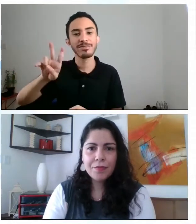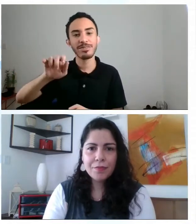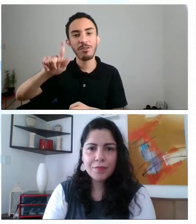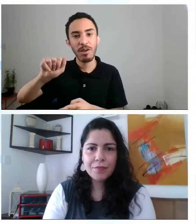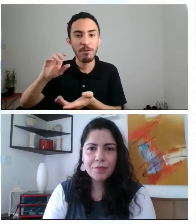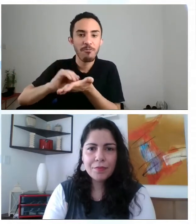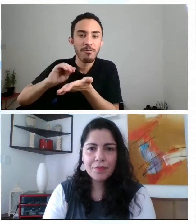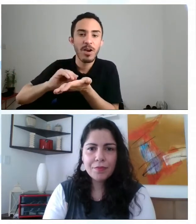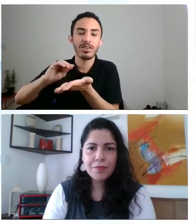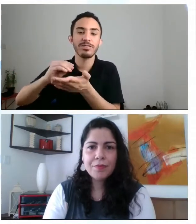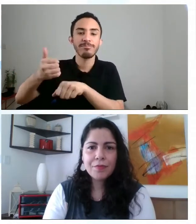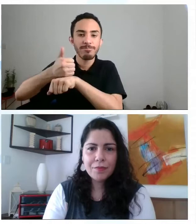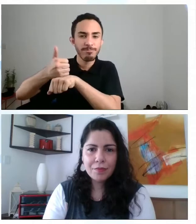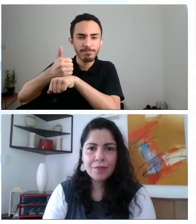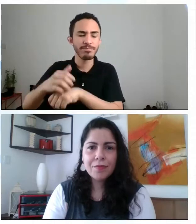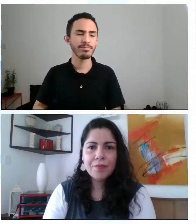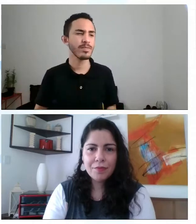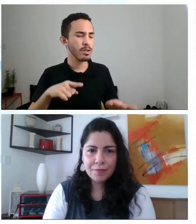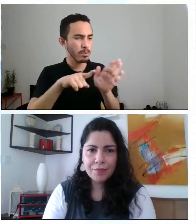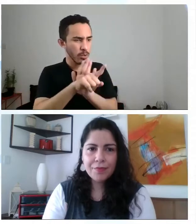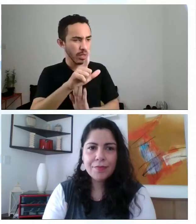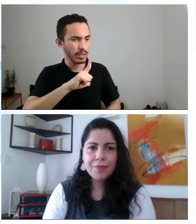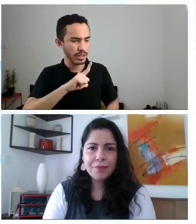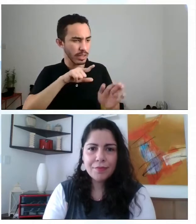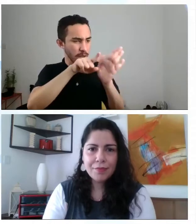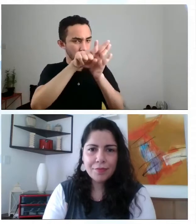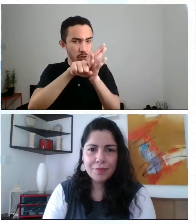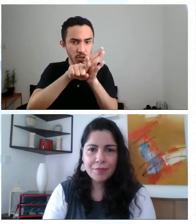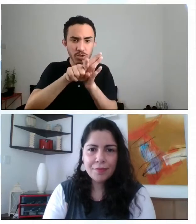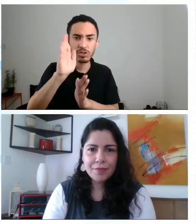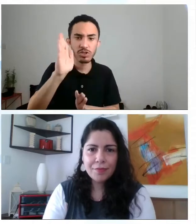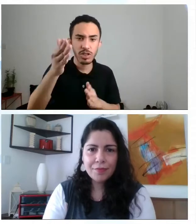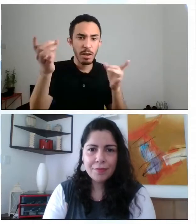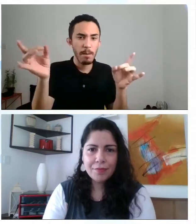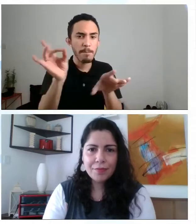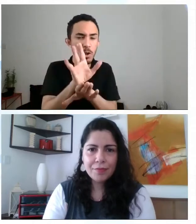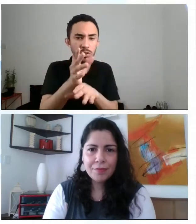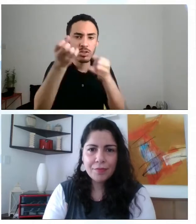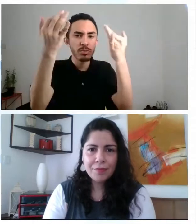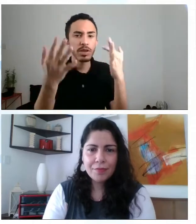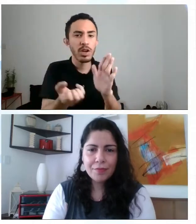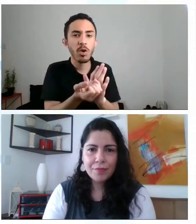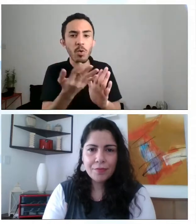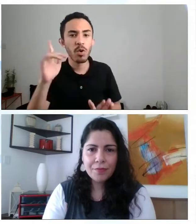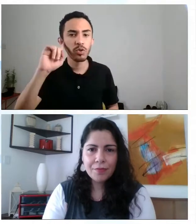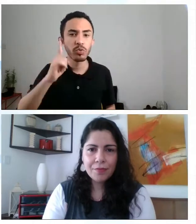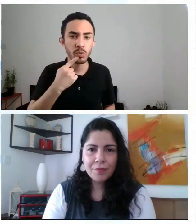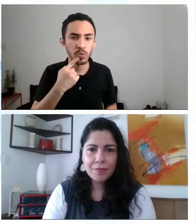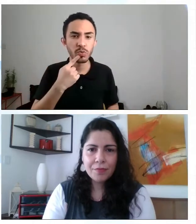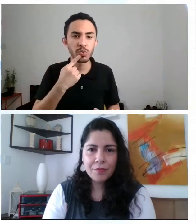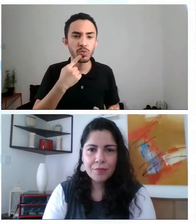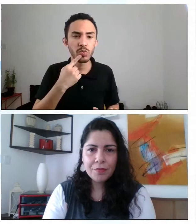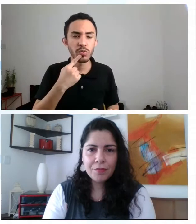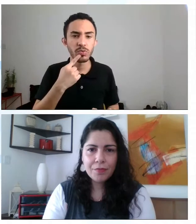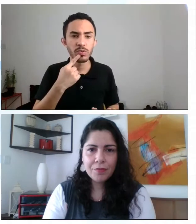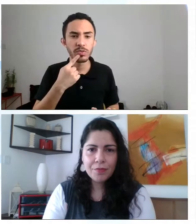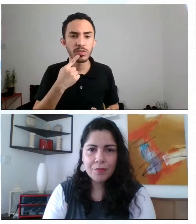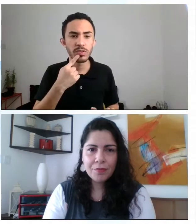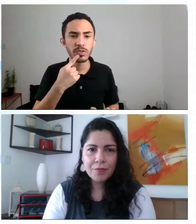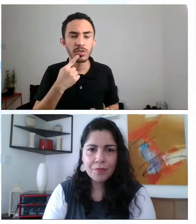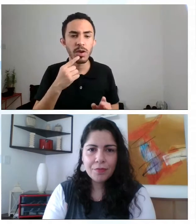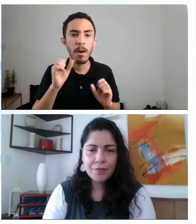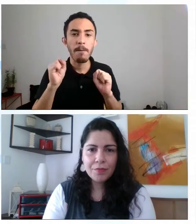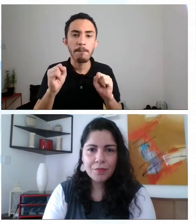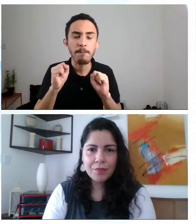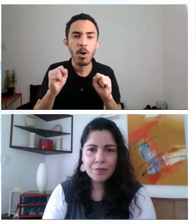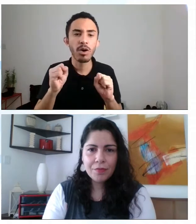espaço. Existe uma pesquisa que quantifica quantos surdos que poderiam ou